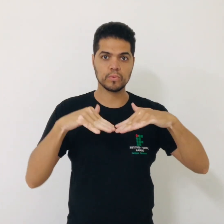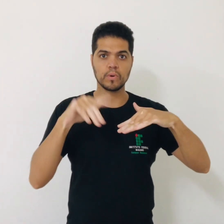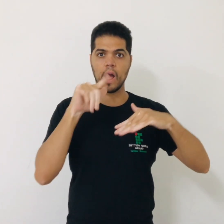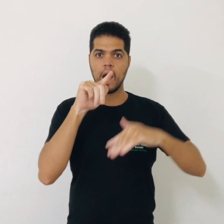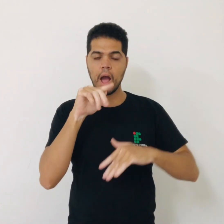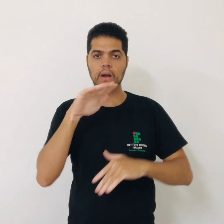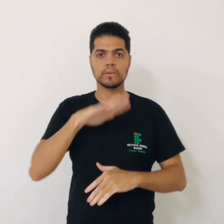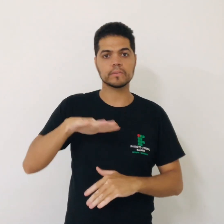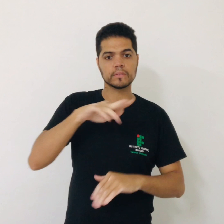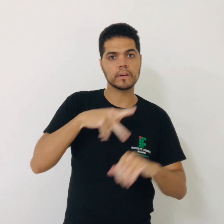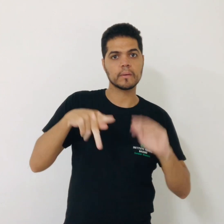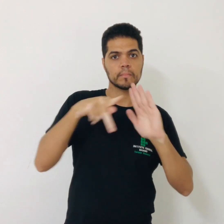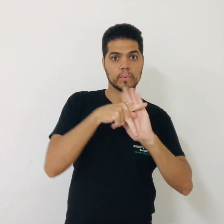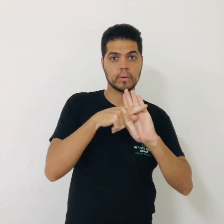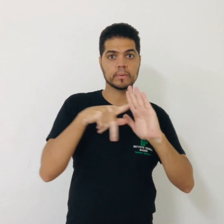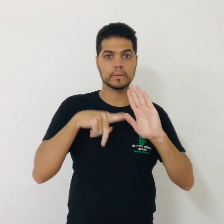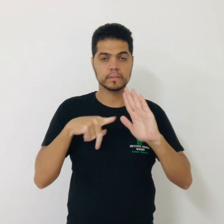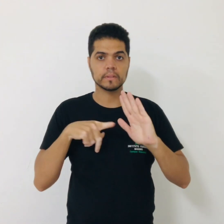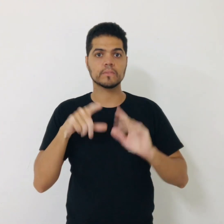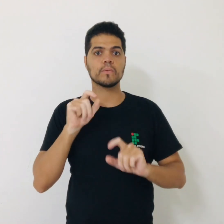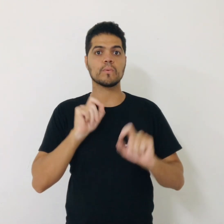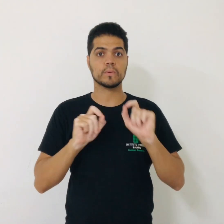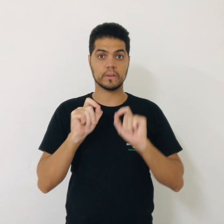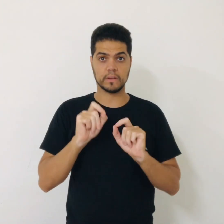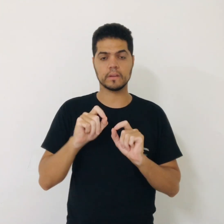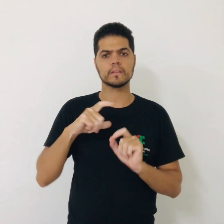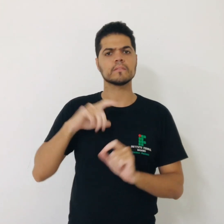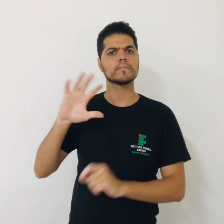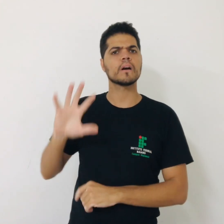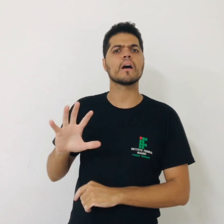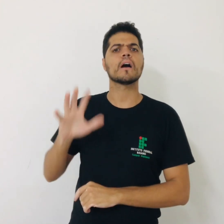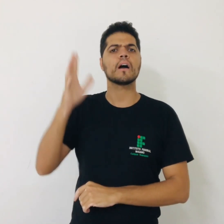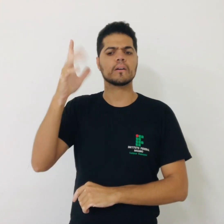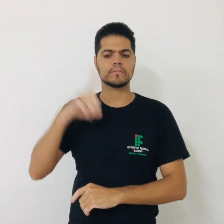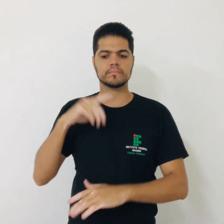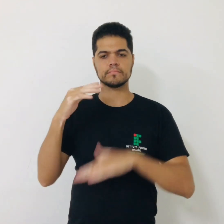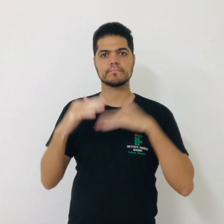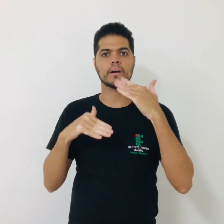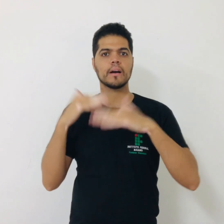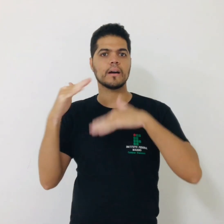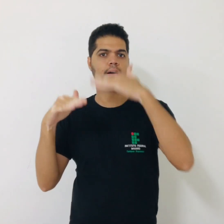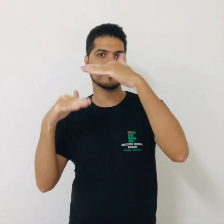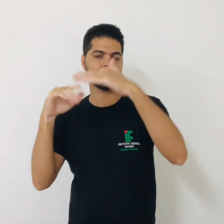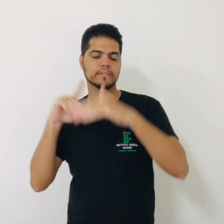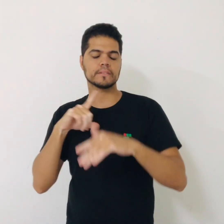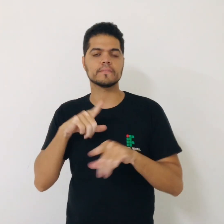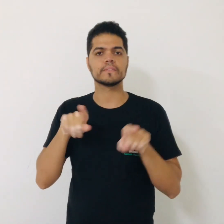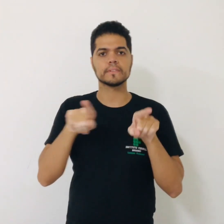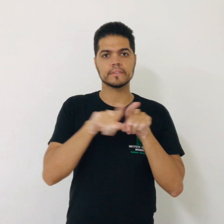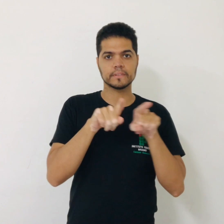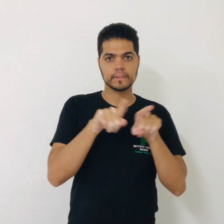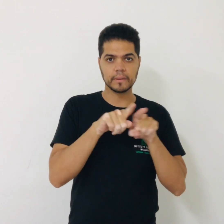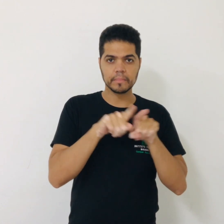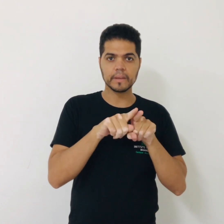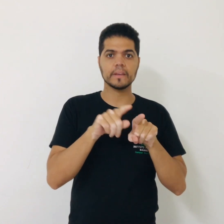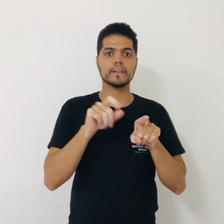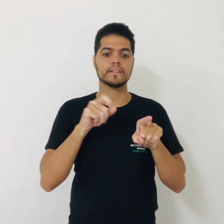No entanto, ocorre o desenvolvimento de regimes nivais, rios formados ou influenciados